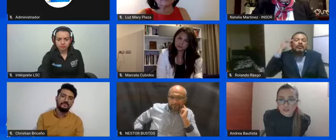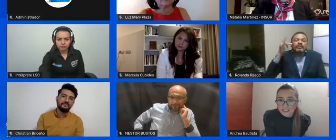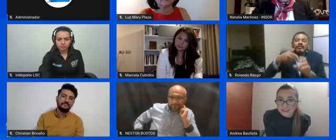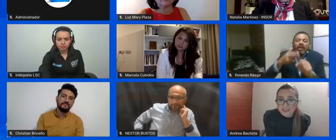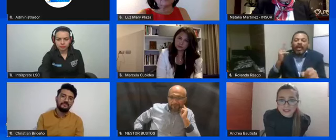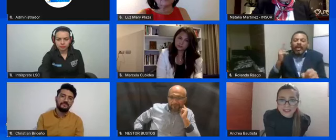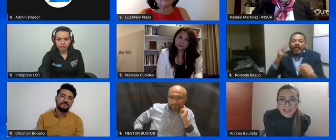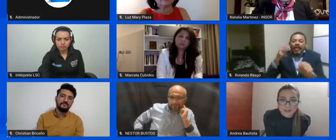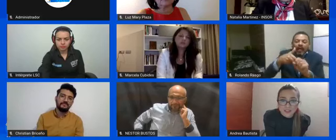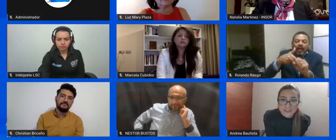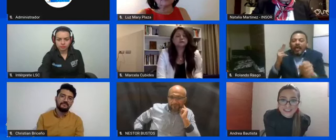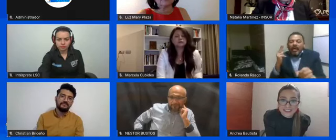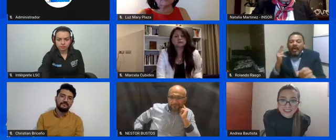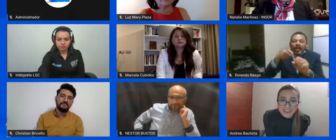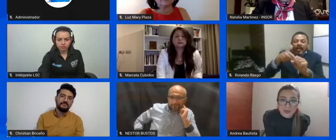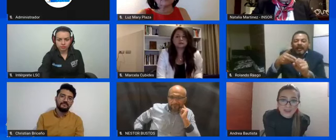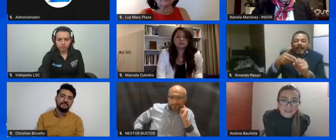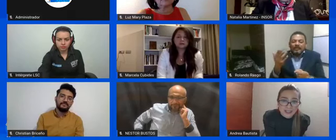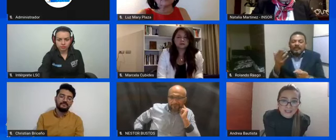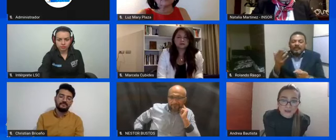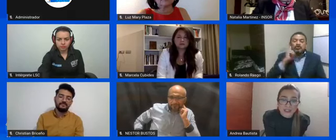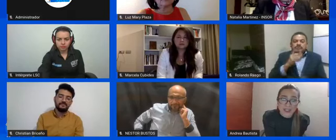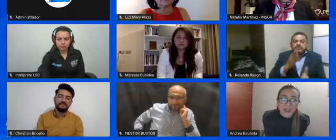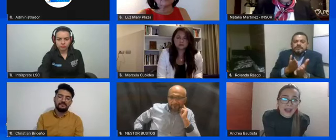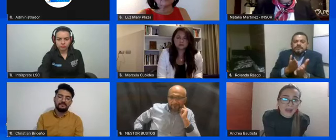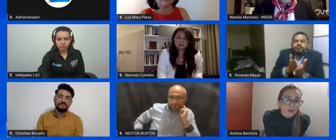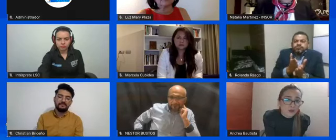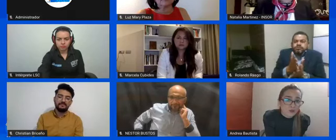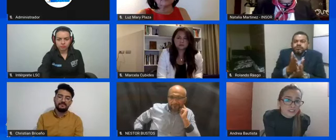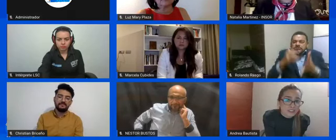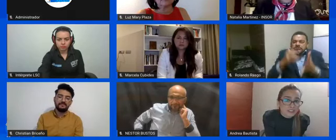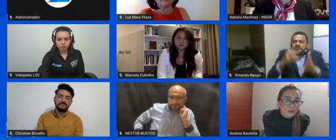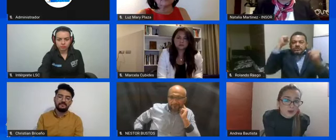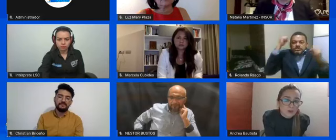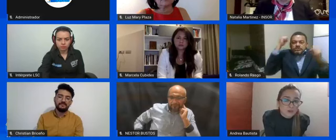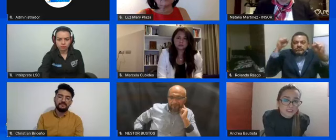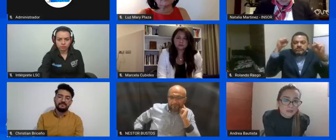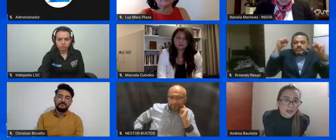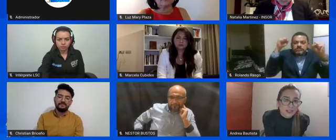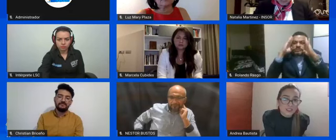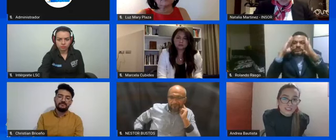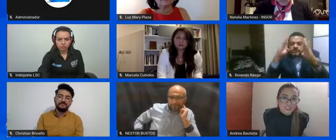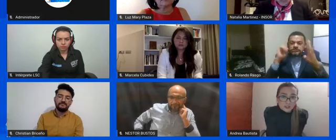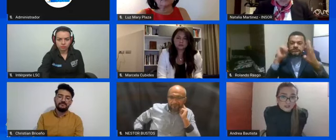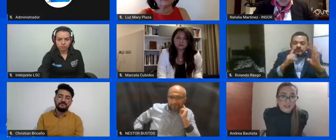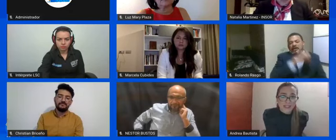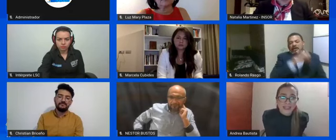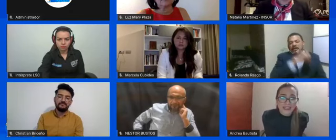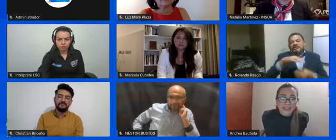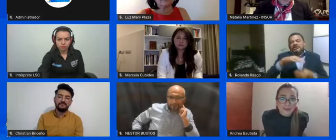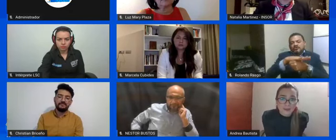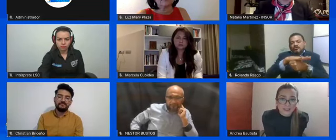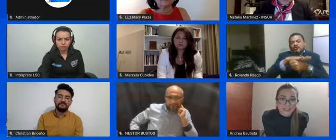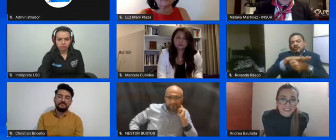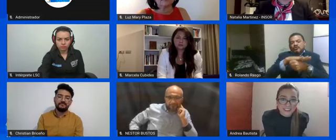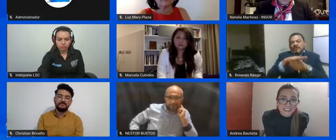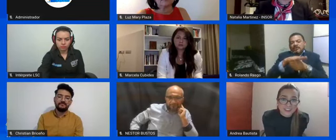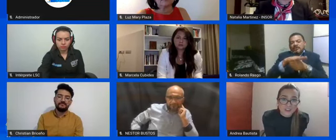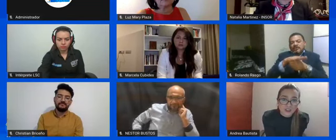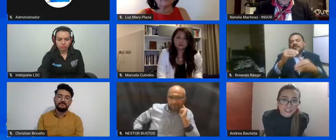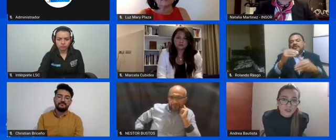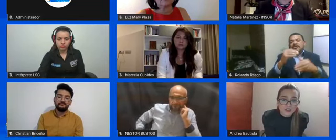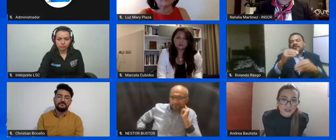Y a los oyentes también en el proceso de enseñar la lengua de señas, porque ha habido muchísima rotación de